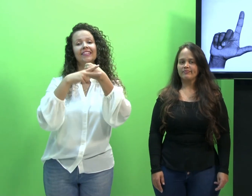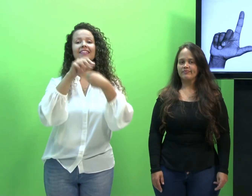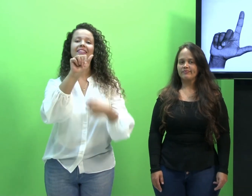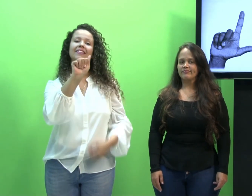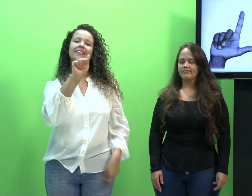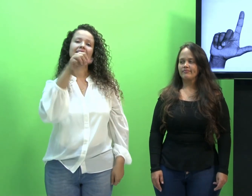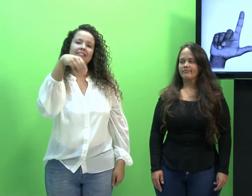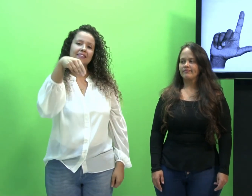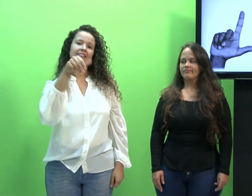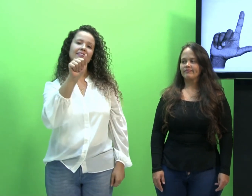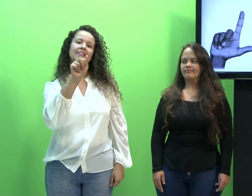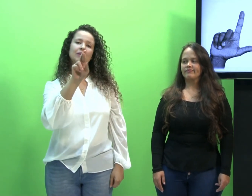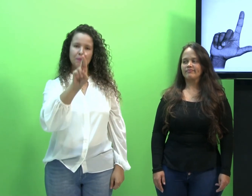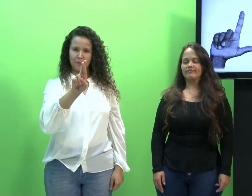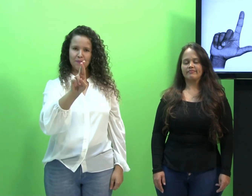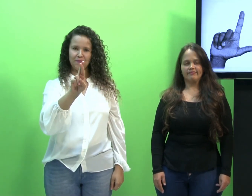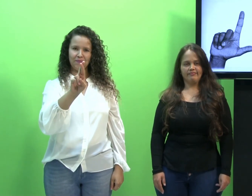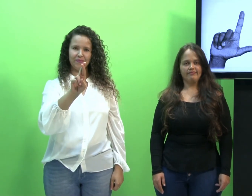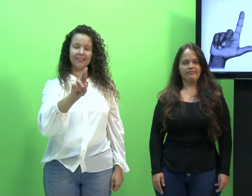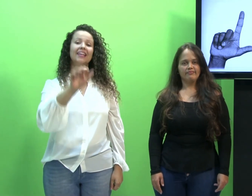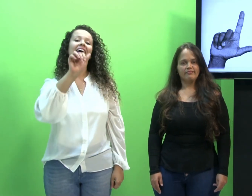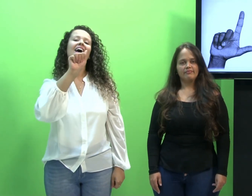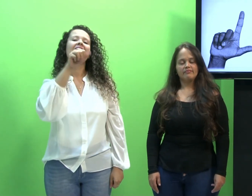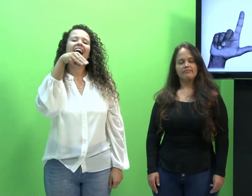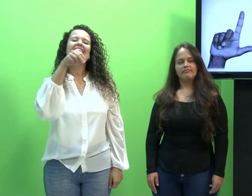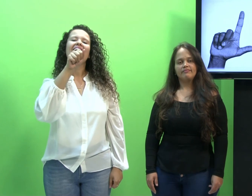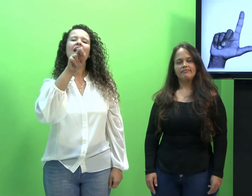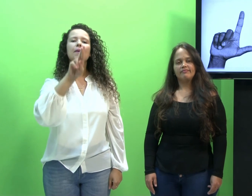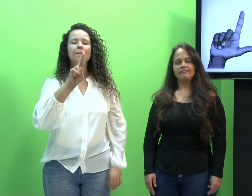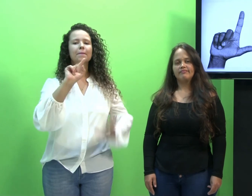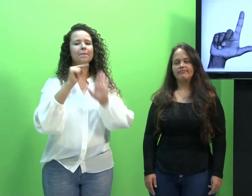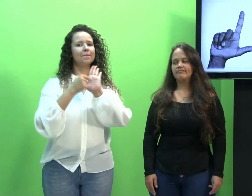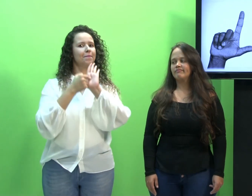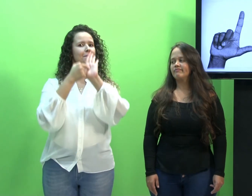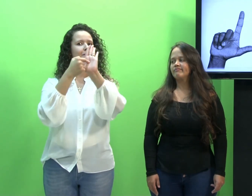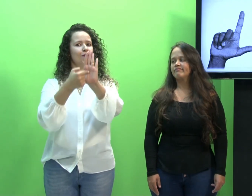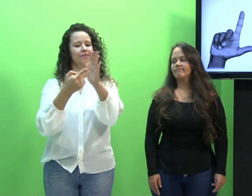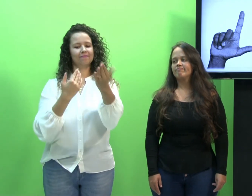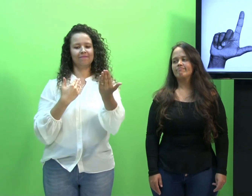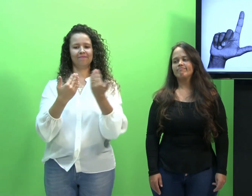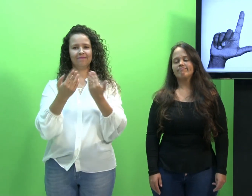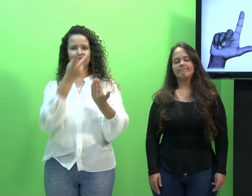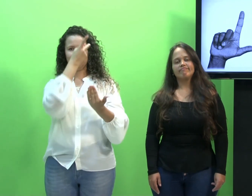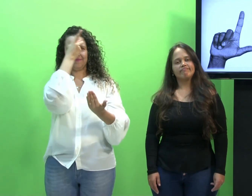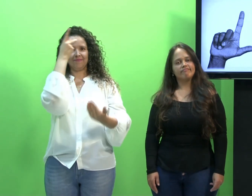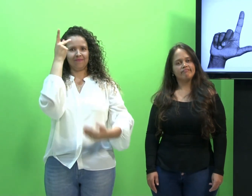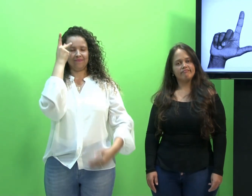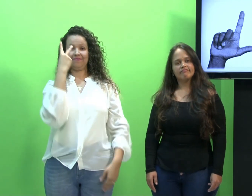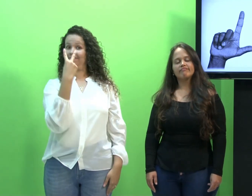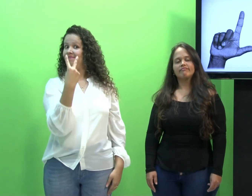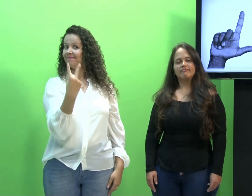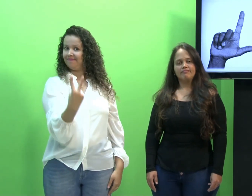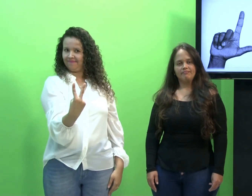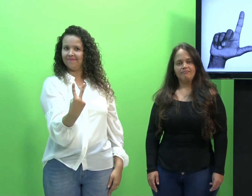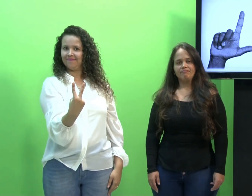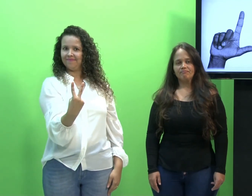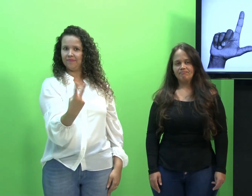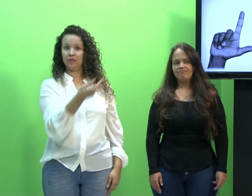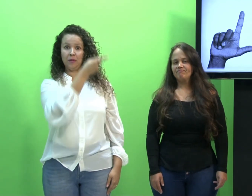amar. O verbo amar exprime uma relação entre duas pessoas, onde uma